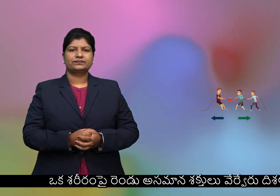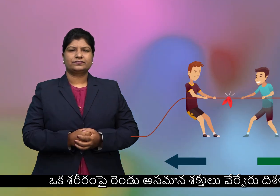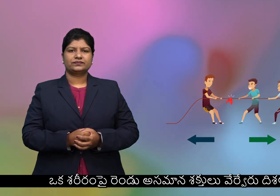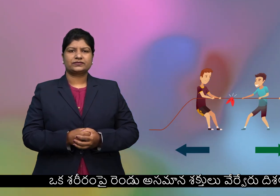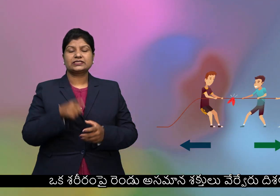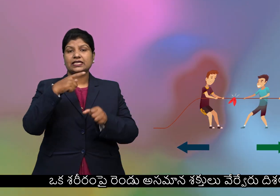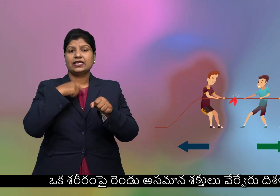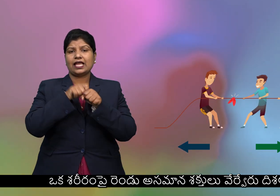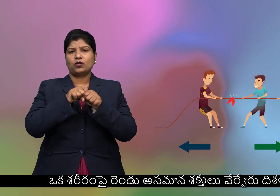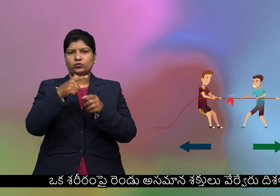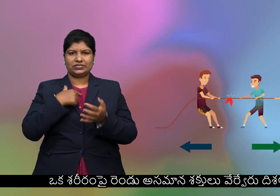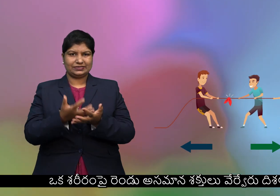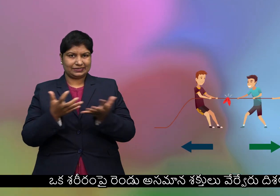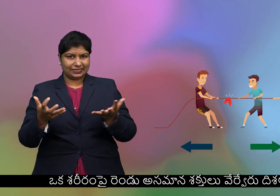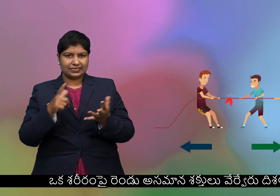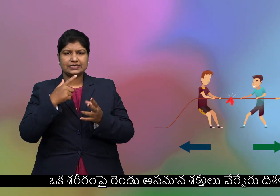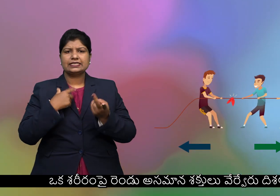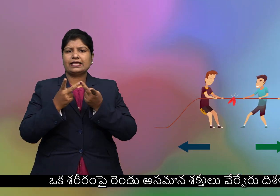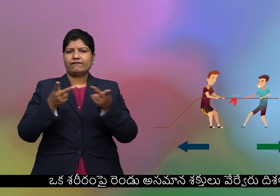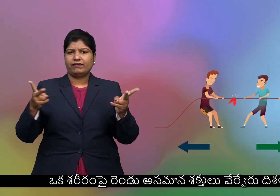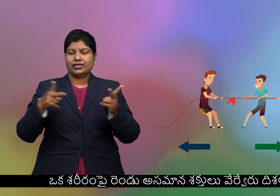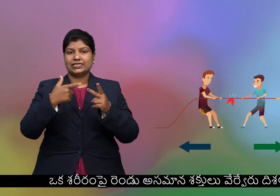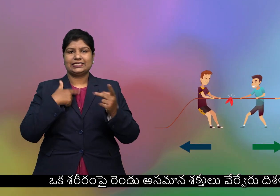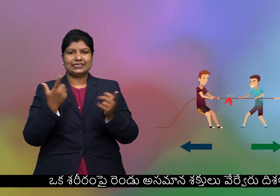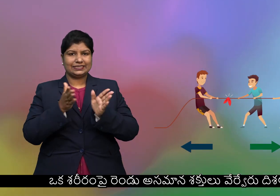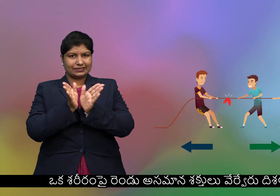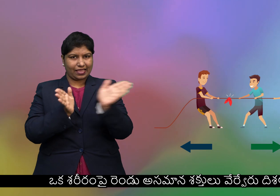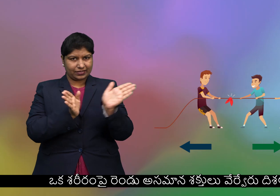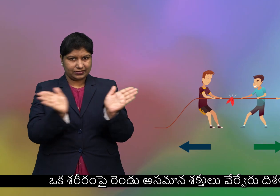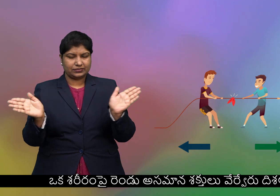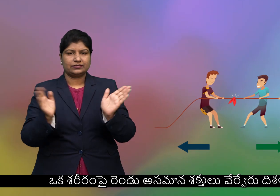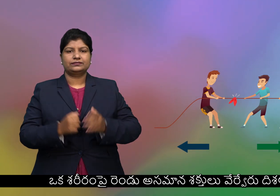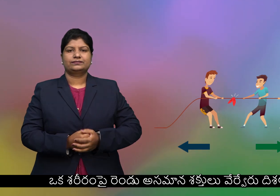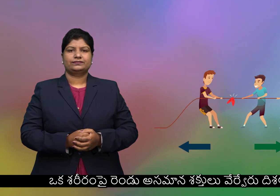ఒక శరీరంపై రెండు అసమాన శక్తులు వేర్వేరు దిశల్లో పనిచేస్తే